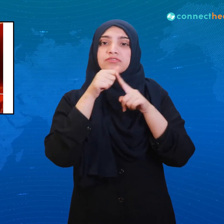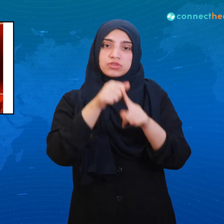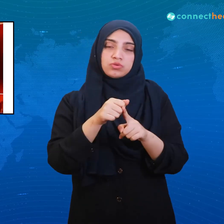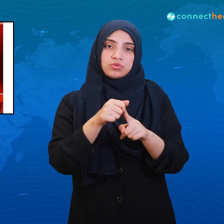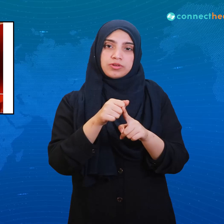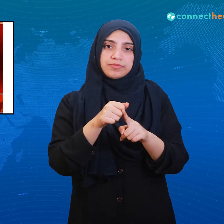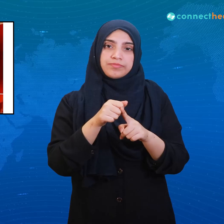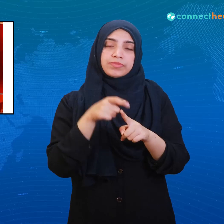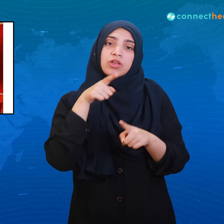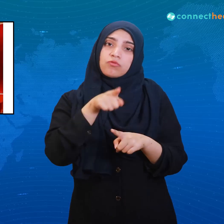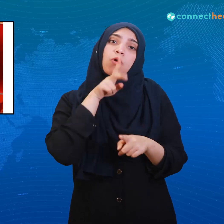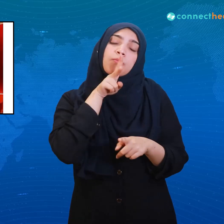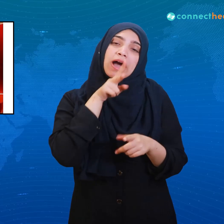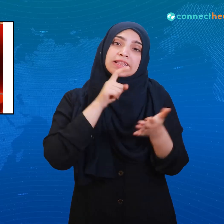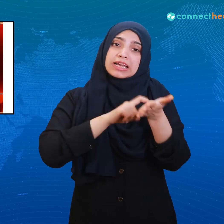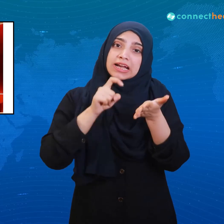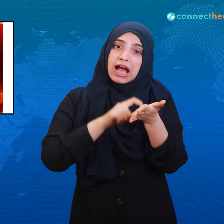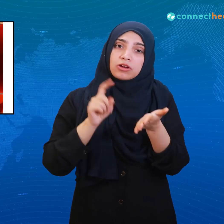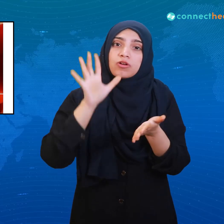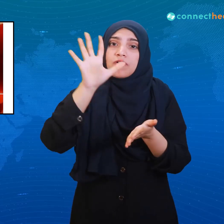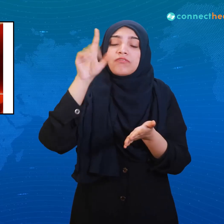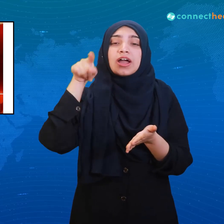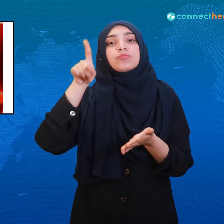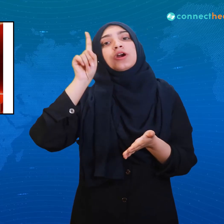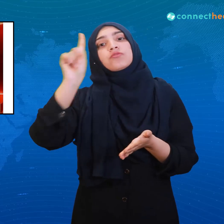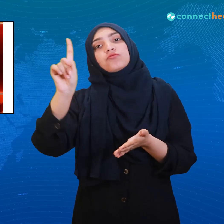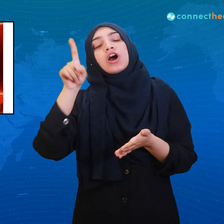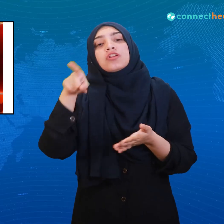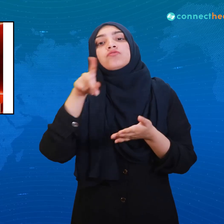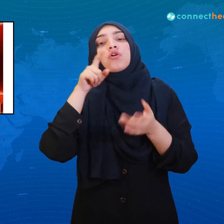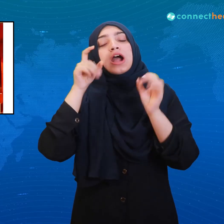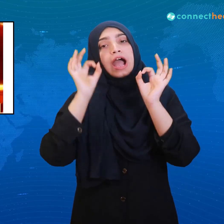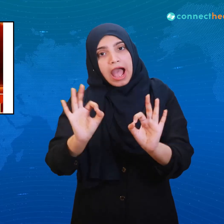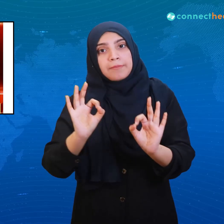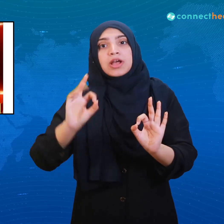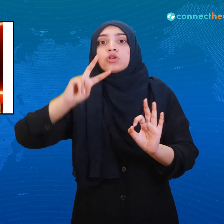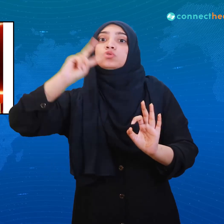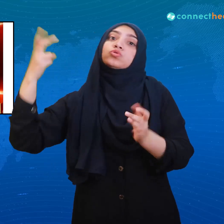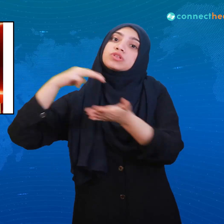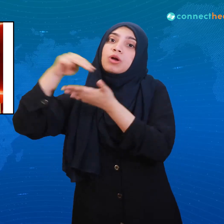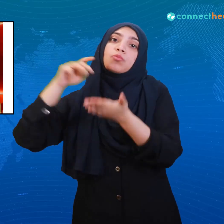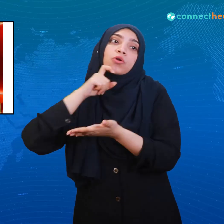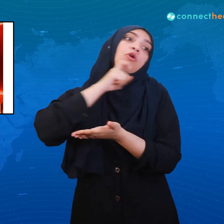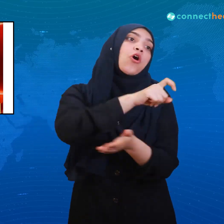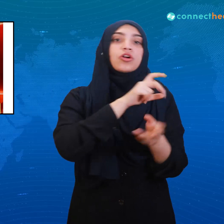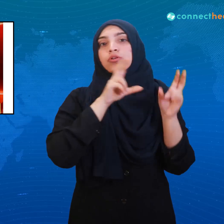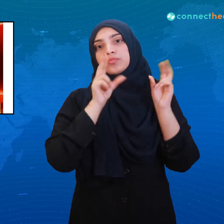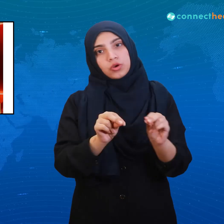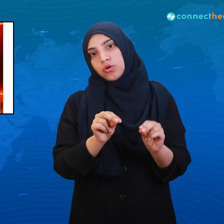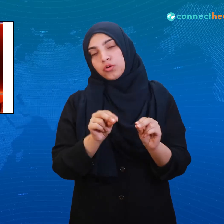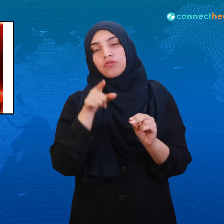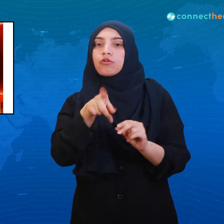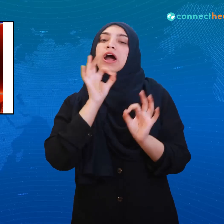ऊपर आनी चाहिए स्पीकर साहब कि आर्टिकल 5 के ये मुताबिक है या नहीं है। पहले आप इसकी कॉन्स्टिट्यूशनैलिटी तय करें, फिर आगे